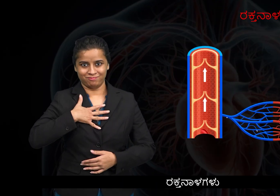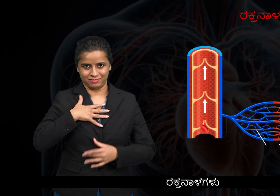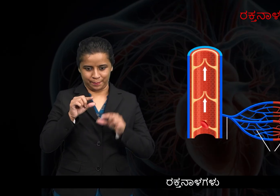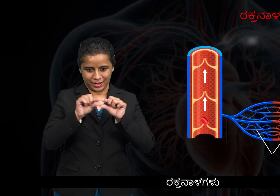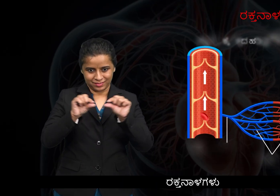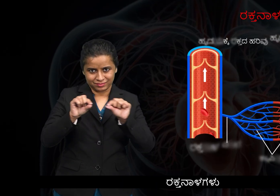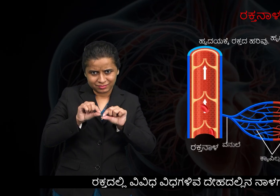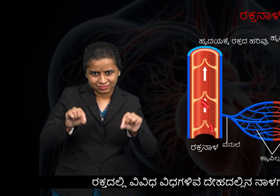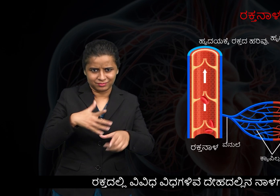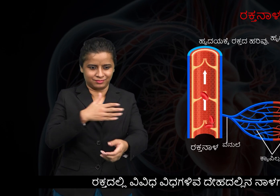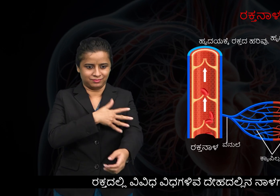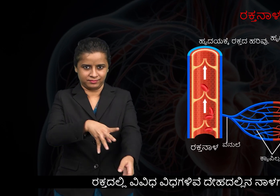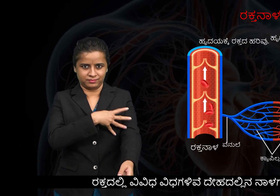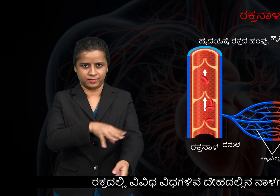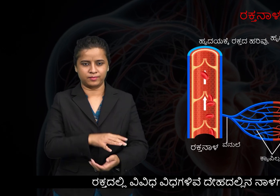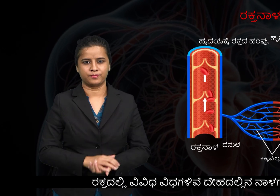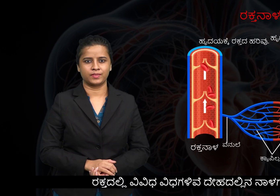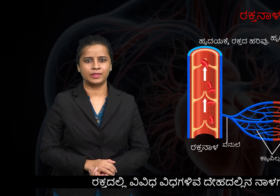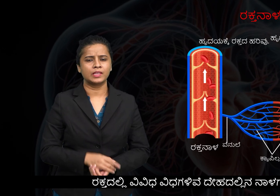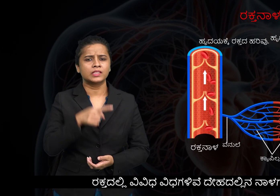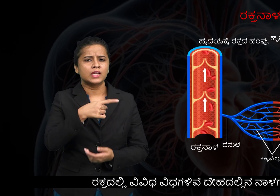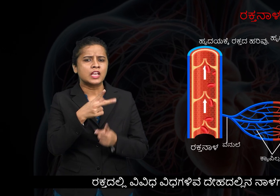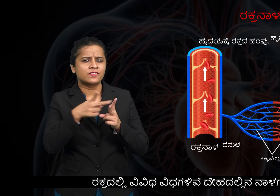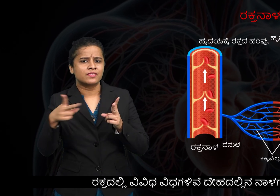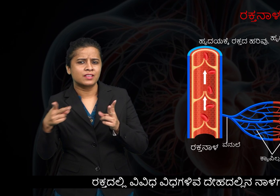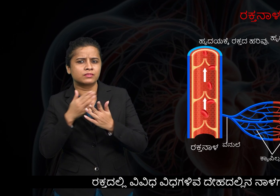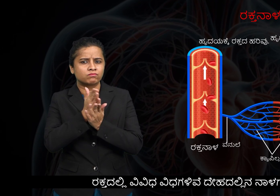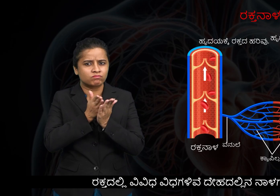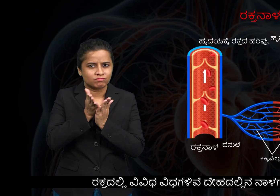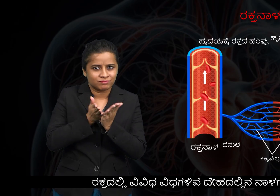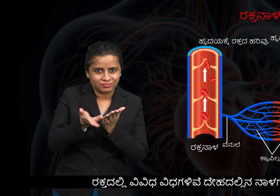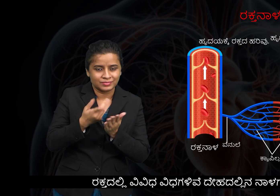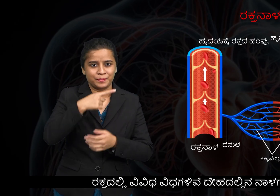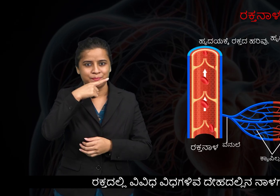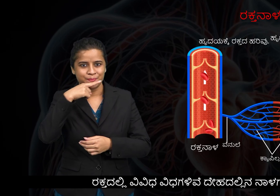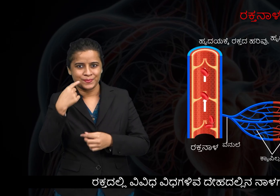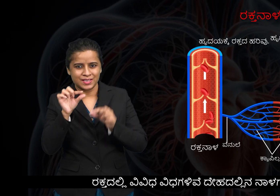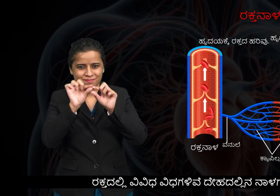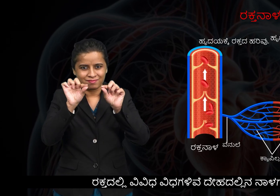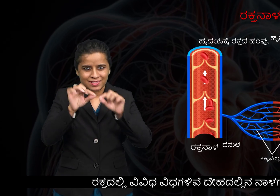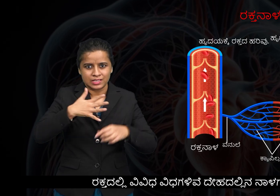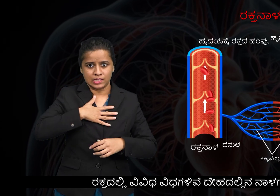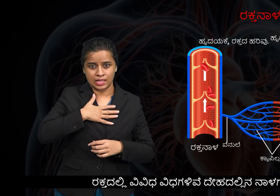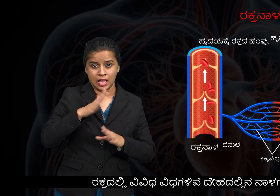ರಕ್ತನಾಳಗಳು. ರಕ್ತದಲ್ಲಿ ವಿವಿಧ ವಿಧಗಳಿವೆ. ದೇಹದಲ್ಲಿನ ನಾಳಗಳು,